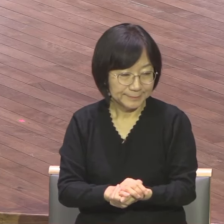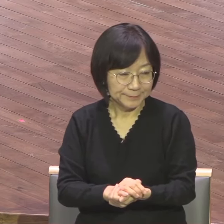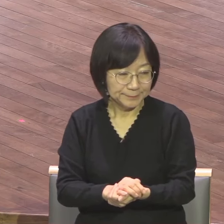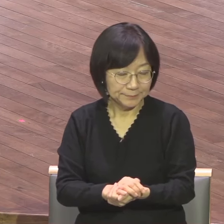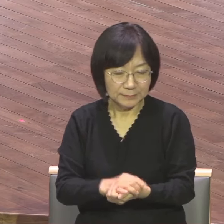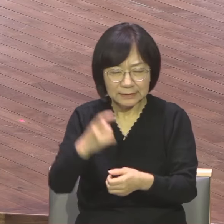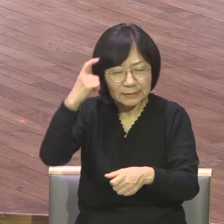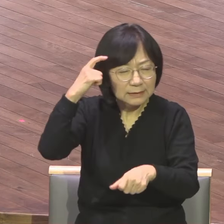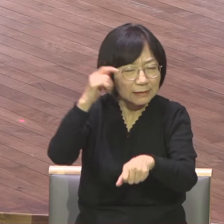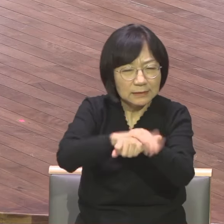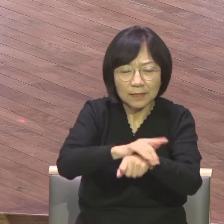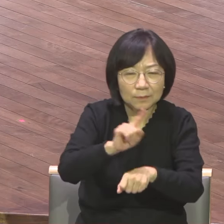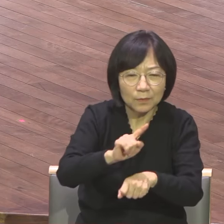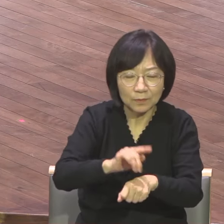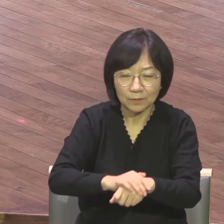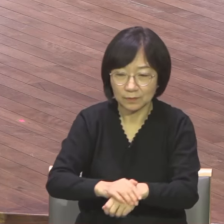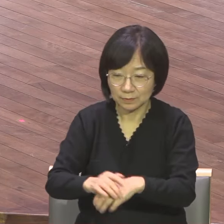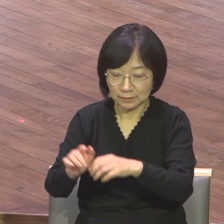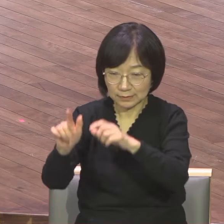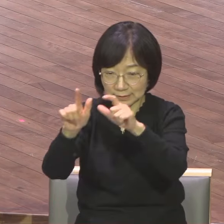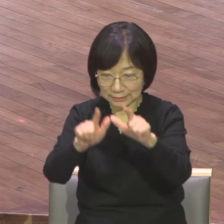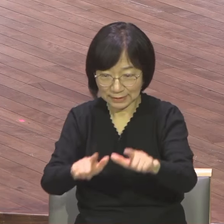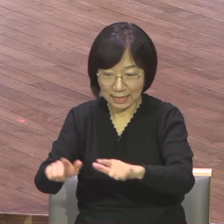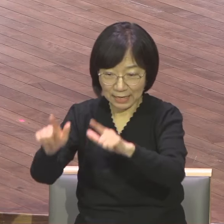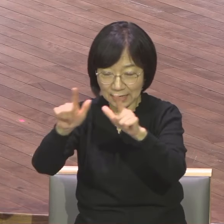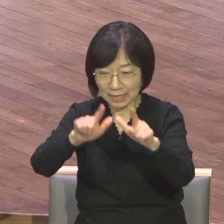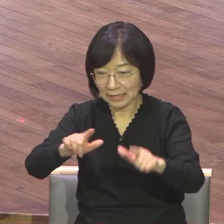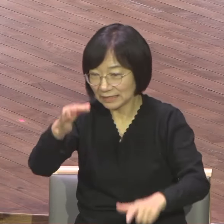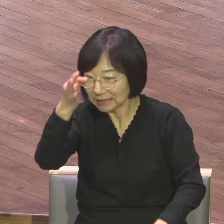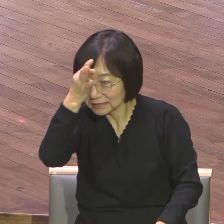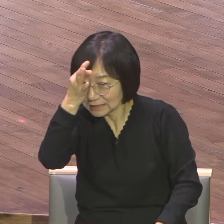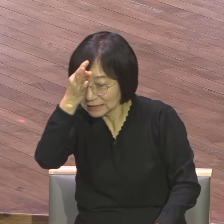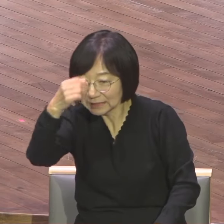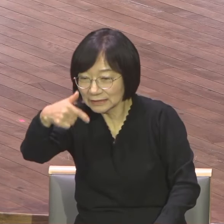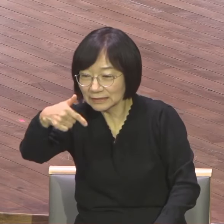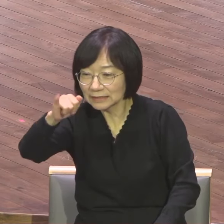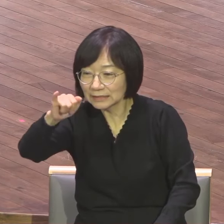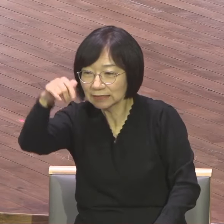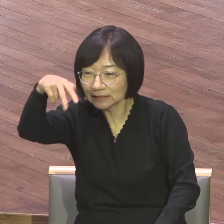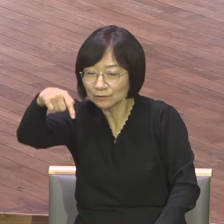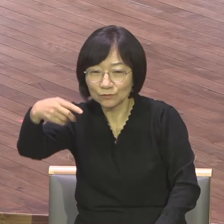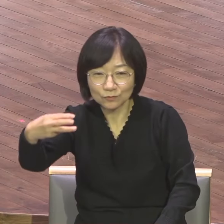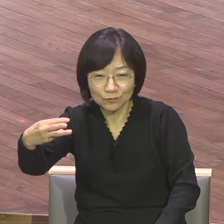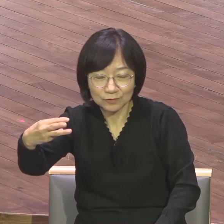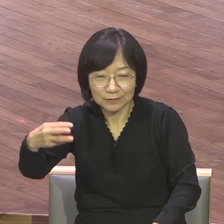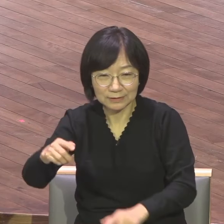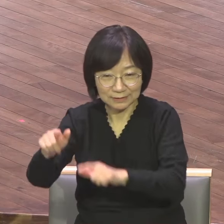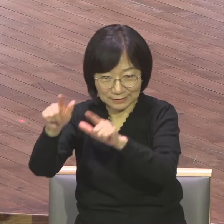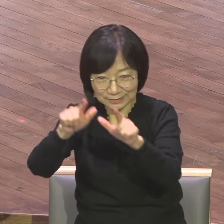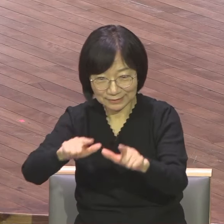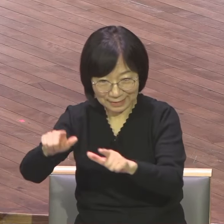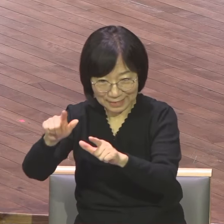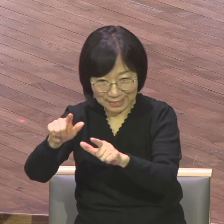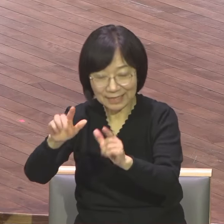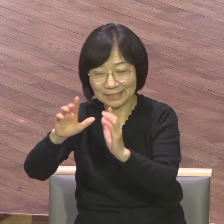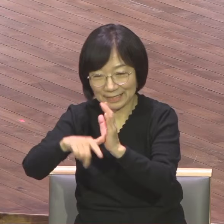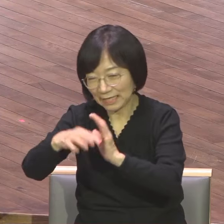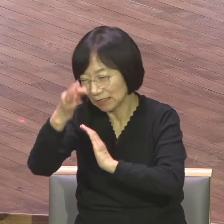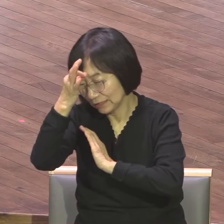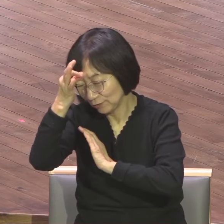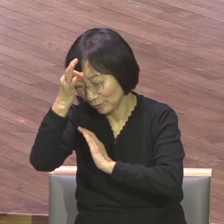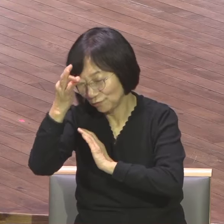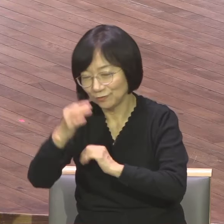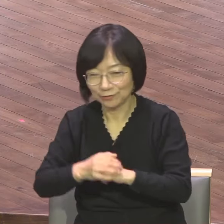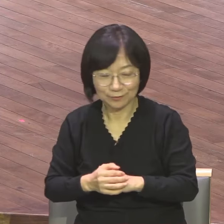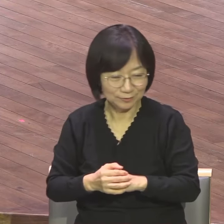살아가는 기술이라고 표현했어요. 지혜가 삶을 사는데 살아가는 기술, 특별히 성경적 형통의